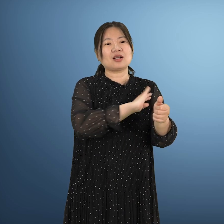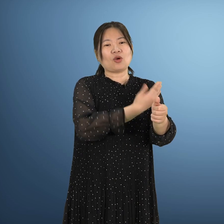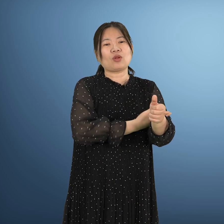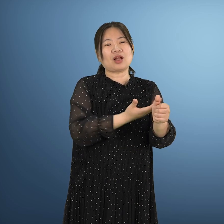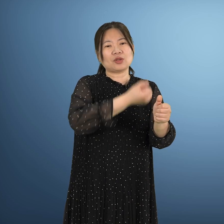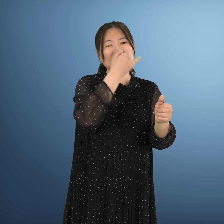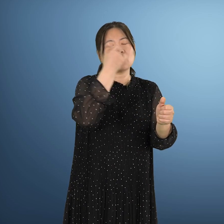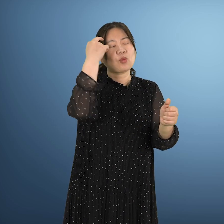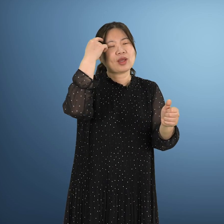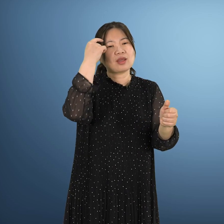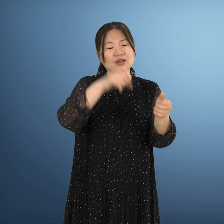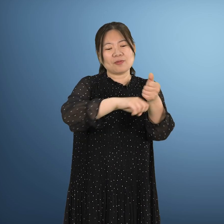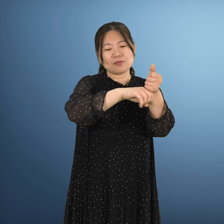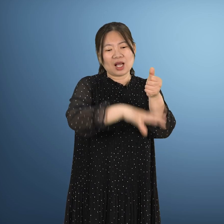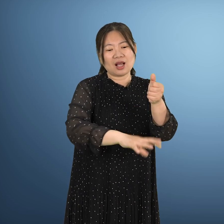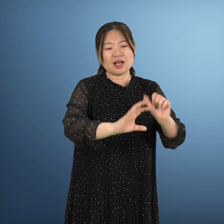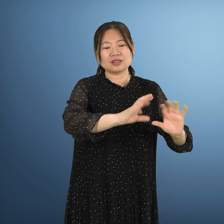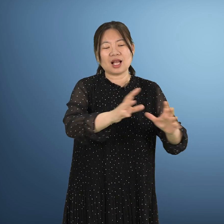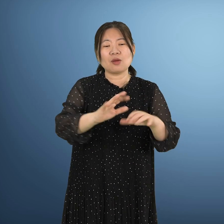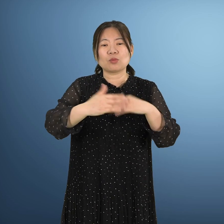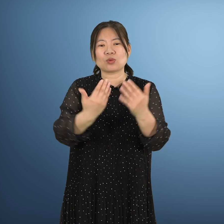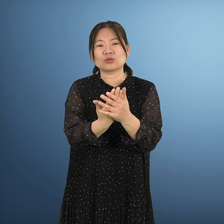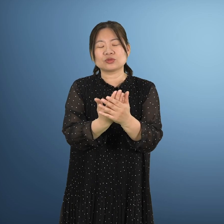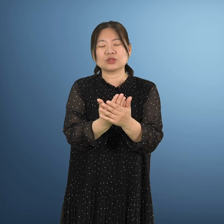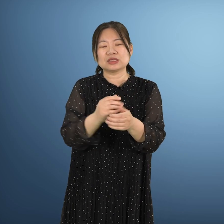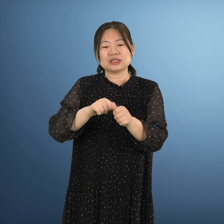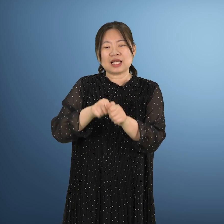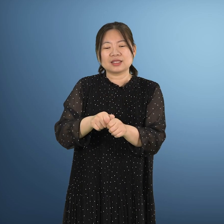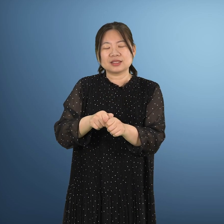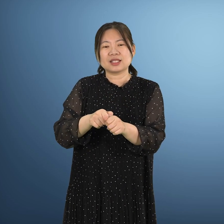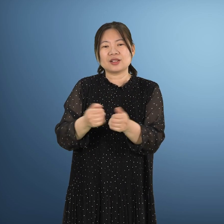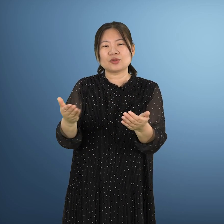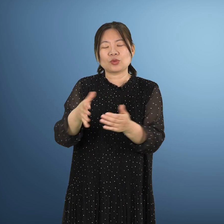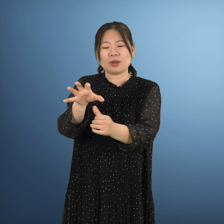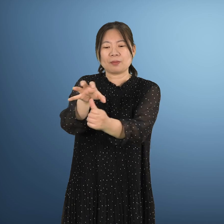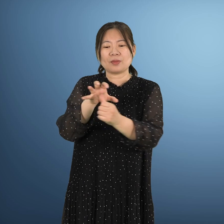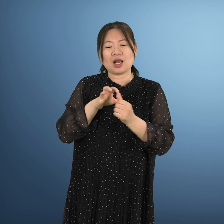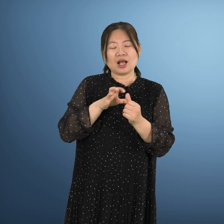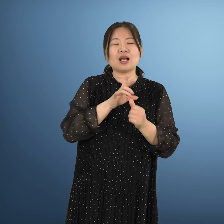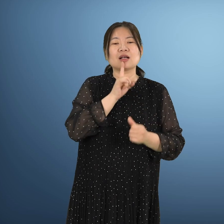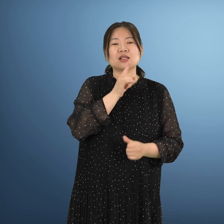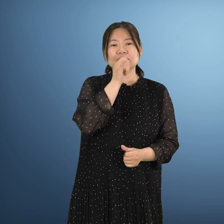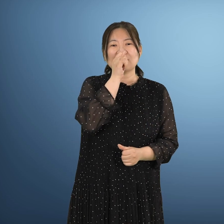속국이니까. 대표적인 사건이 성경에 기록되어 있죠.